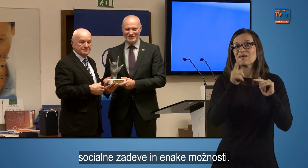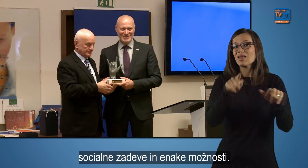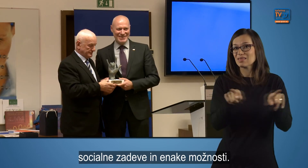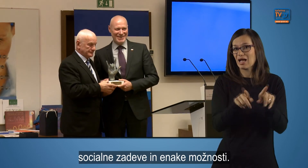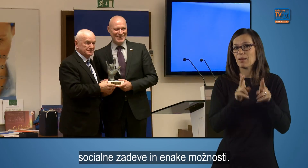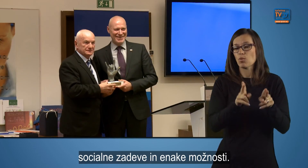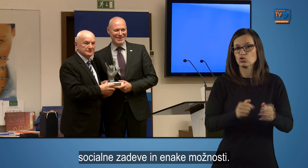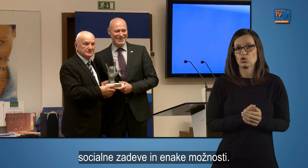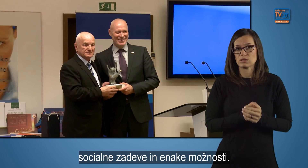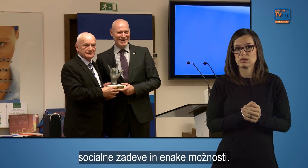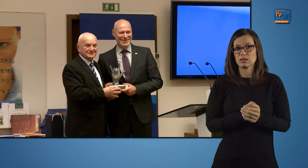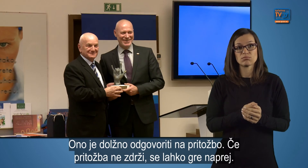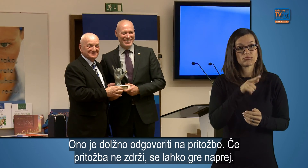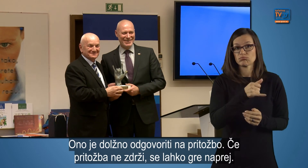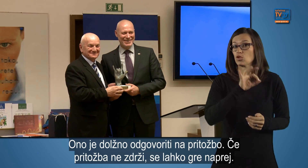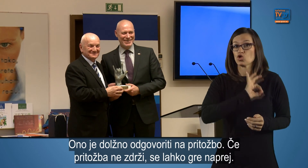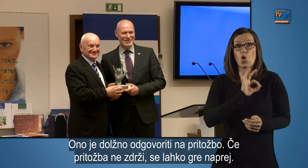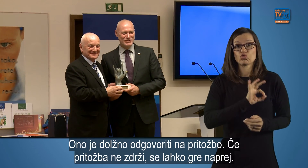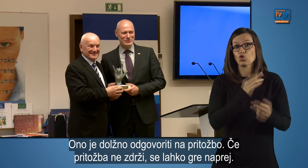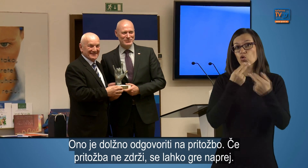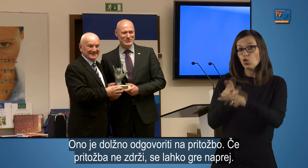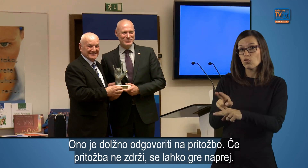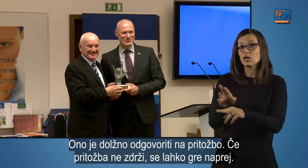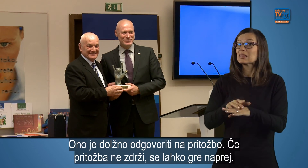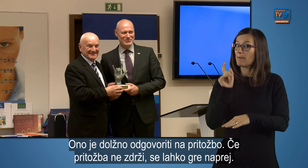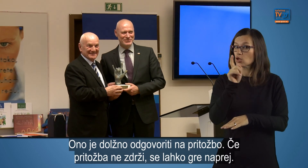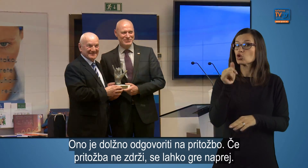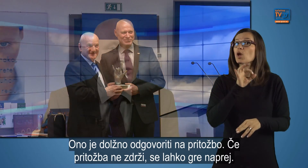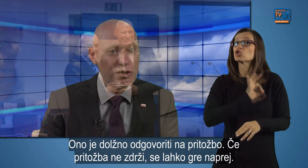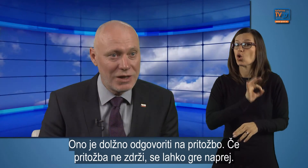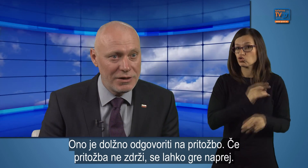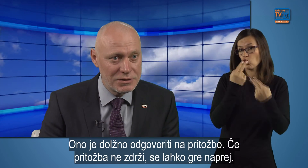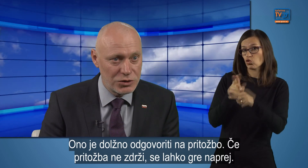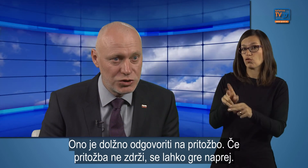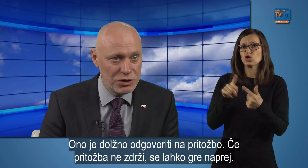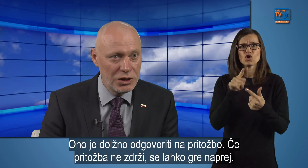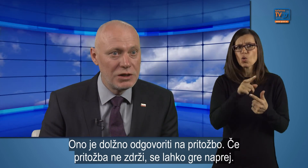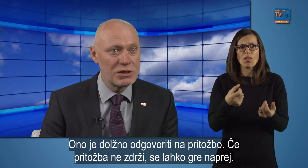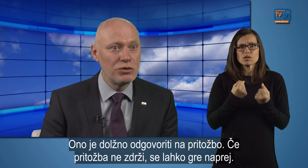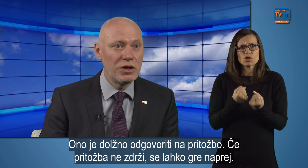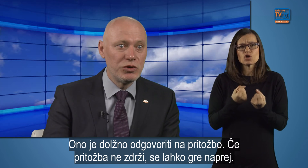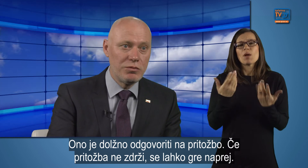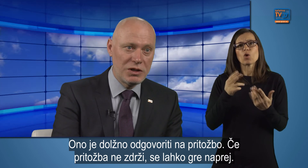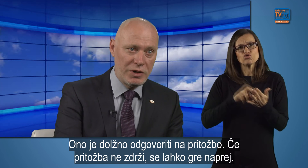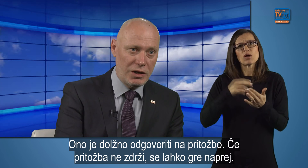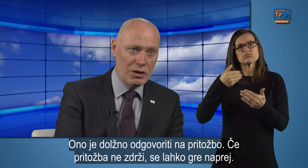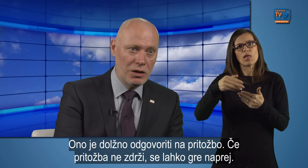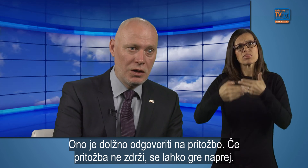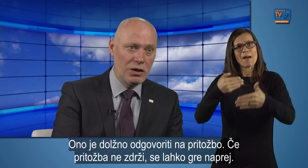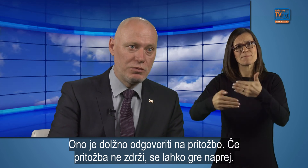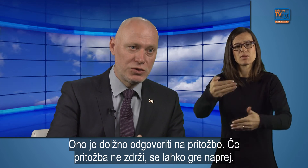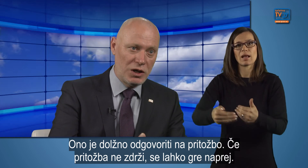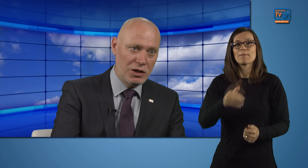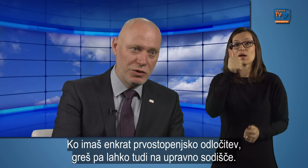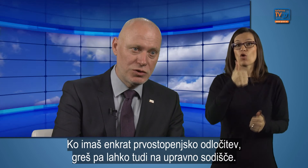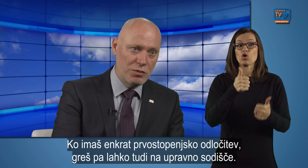in enake možnosti. In ono je dolžno odgovoriti. Torej, na pritožbo je dolžno odgovoriti. Če ta ne zdrži, se lahko gre potem pa naprej.